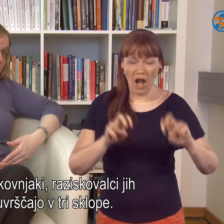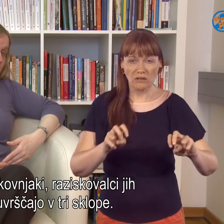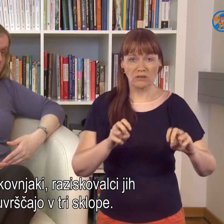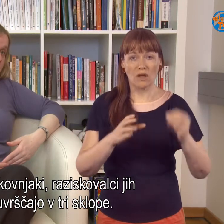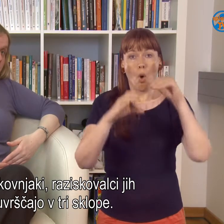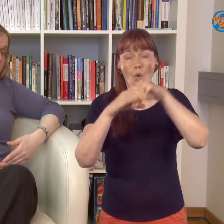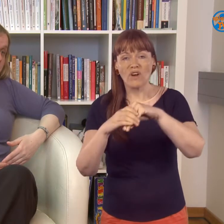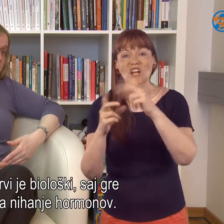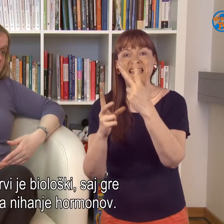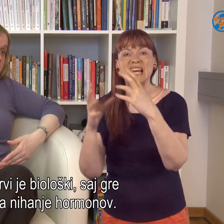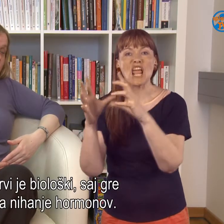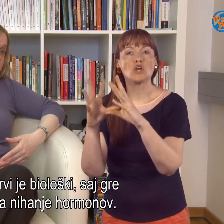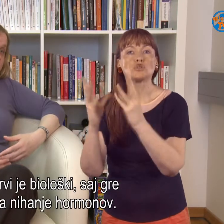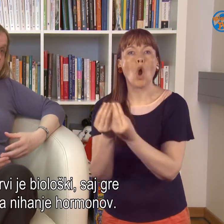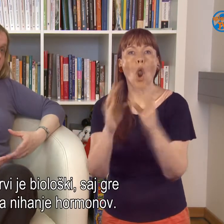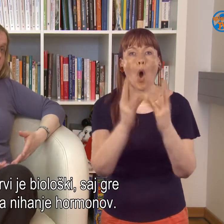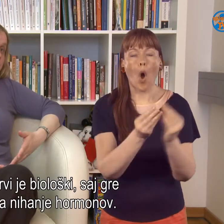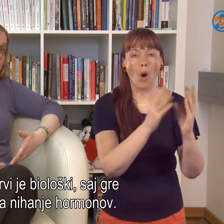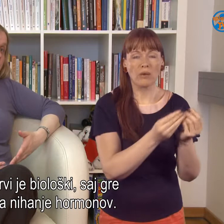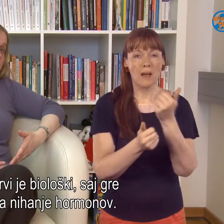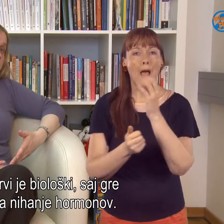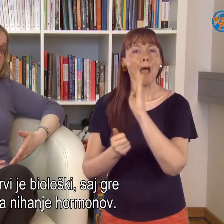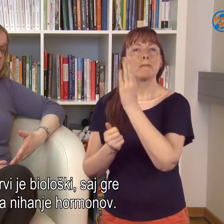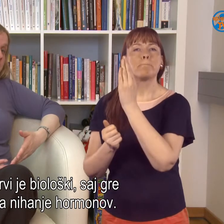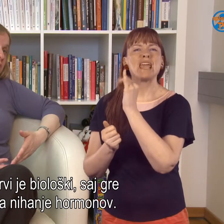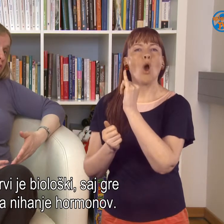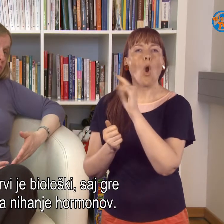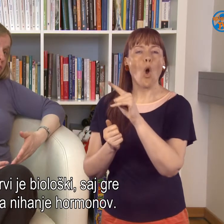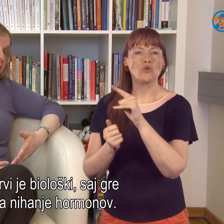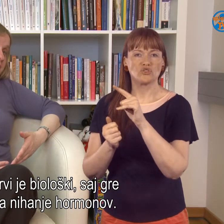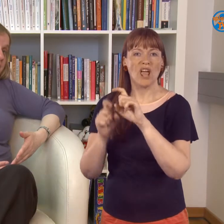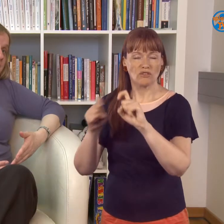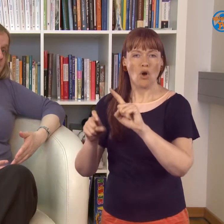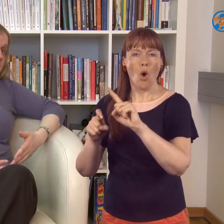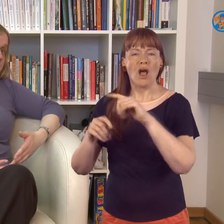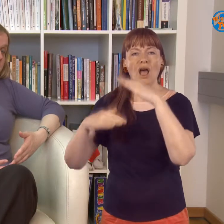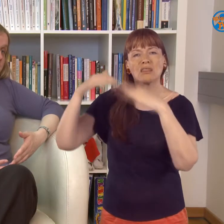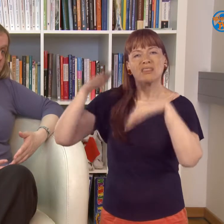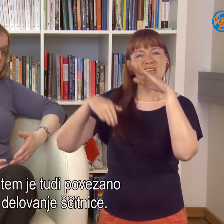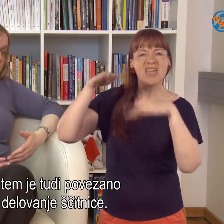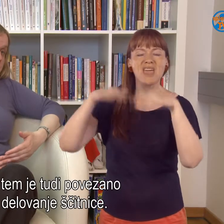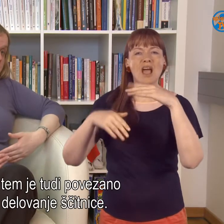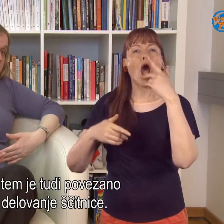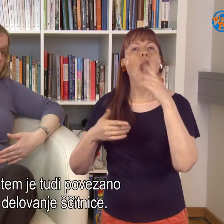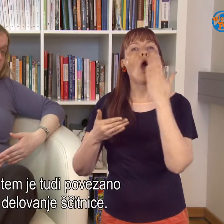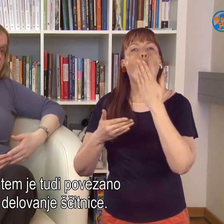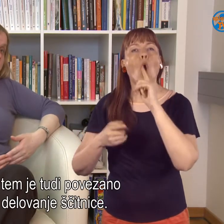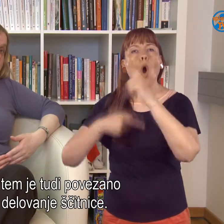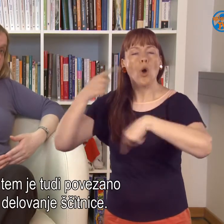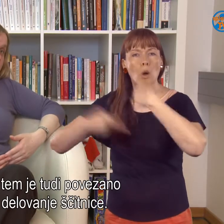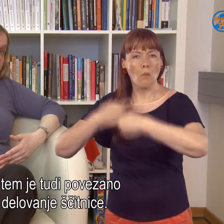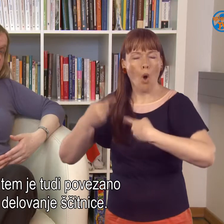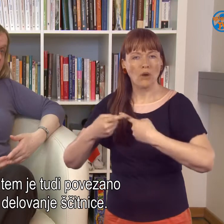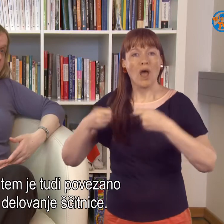3 sklope. Prvi recimo je taki biološki, ko gre za nihanje hormonov in s tem